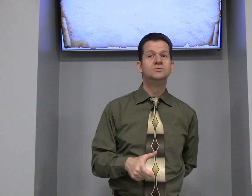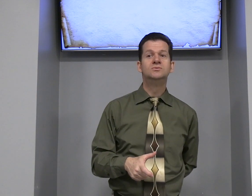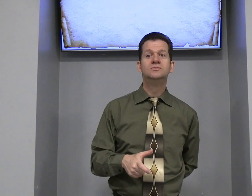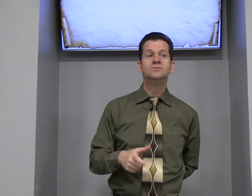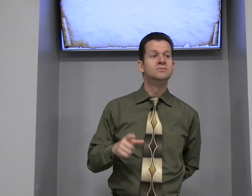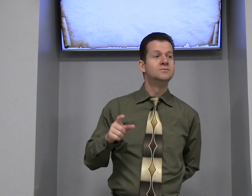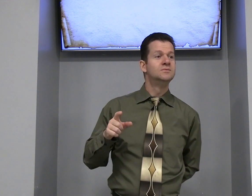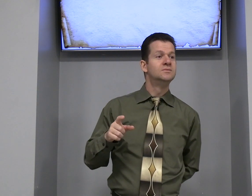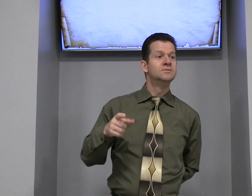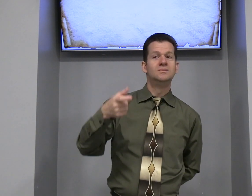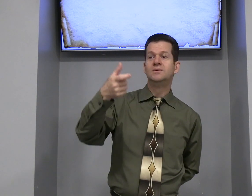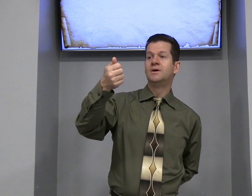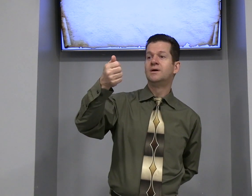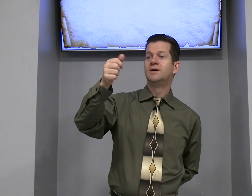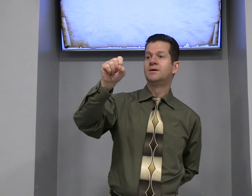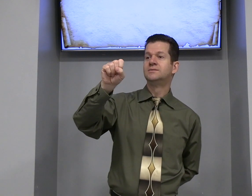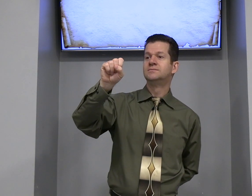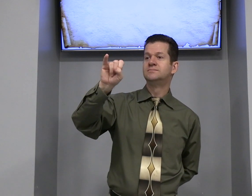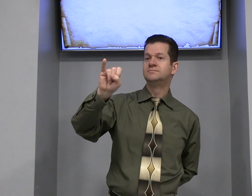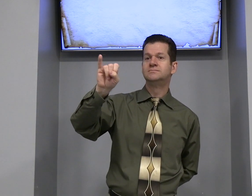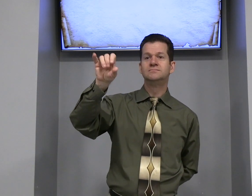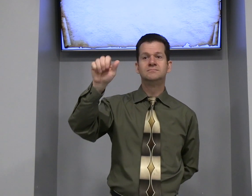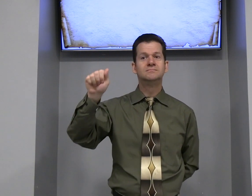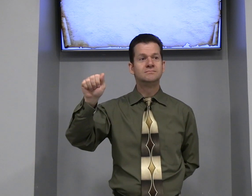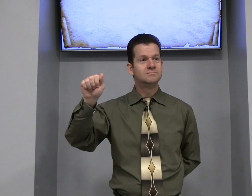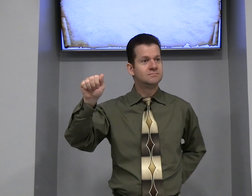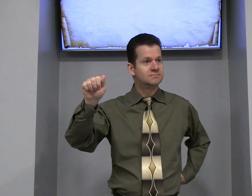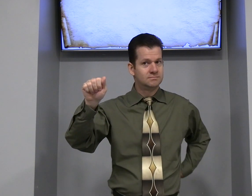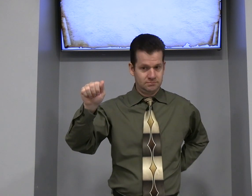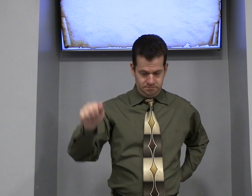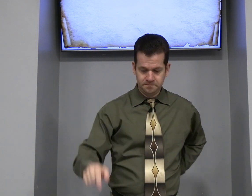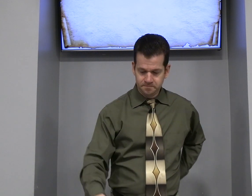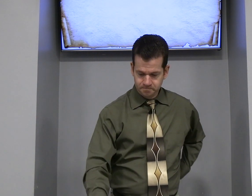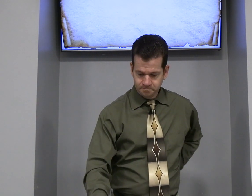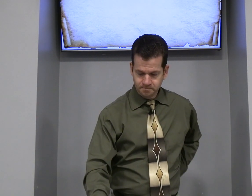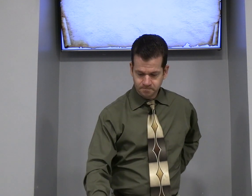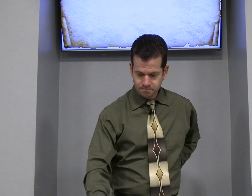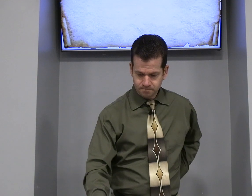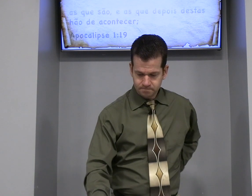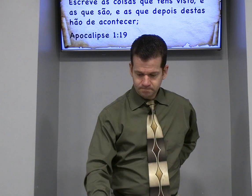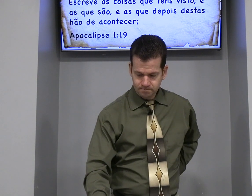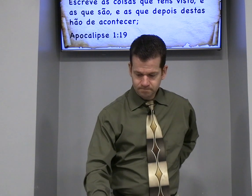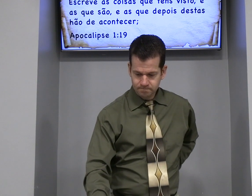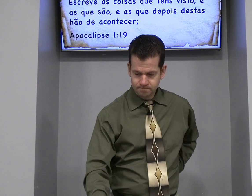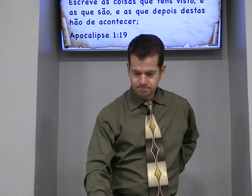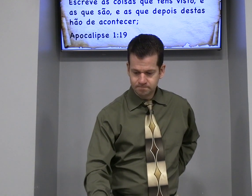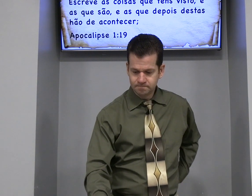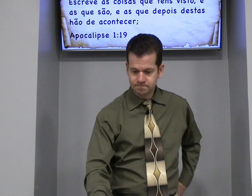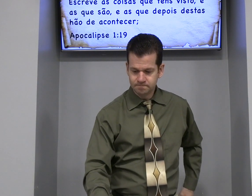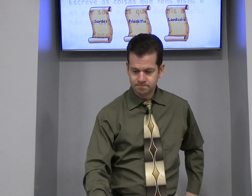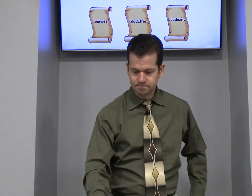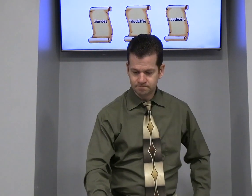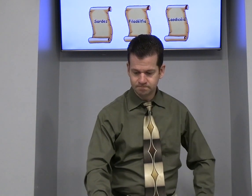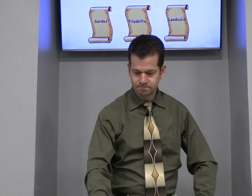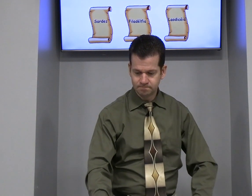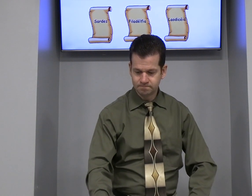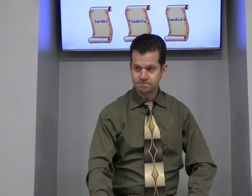Aonde? Em qual lugar que João escreveu essas sete cartas para as sete igrejas lá na Ásia?